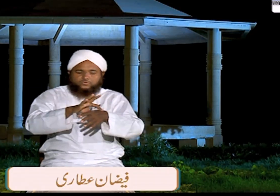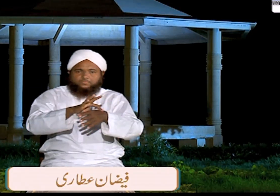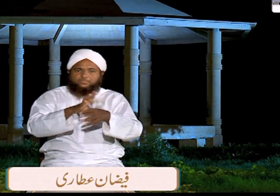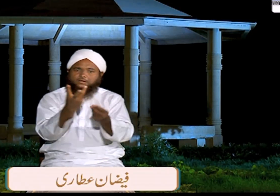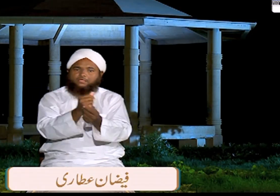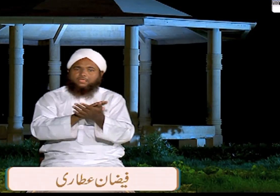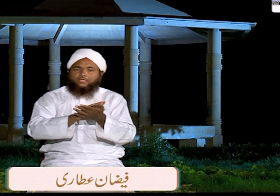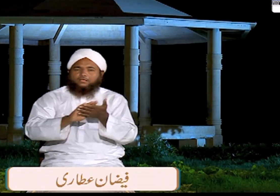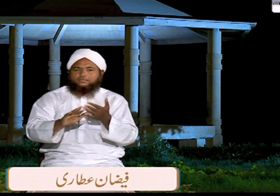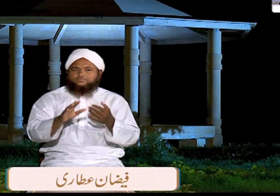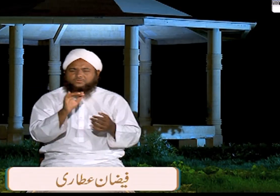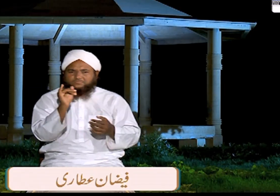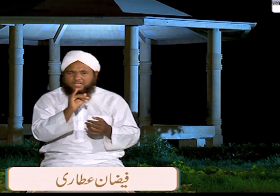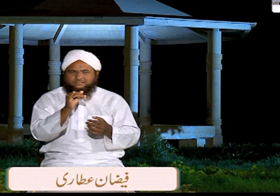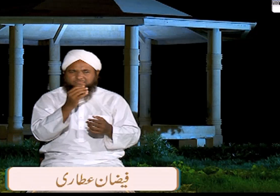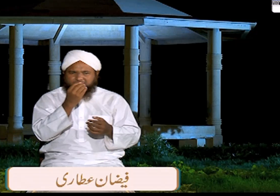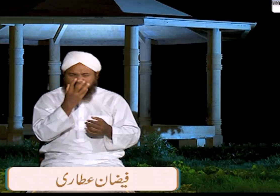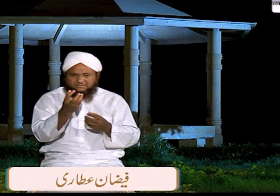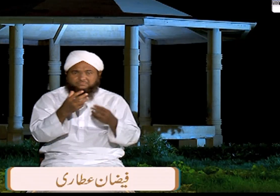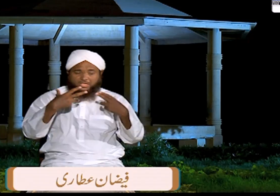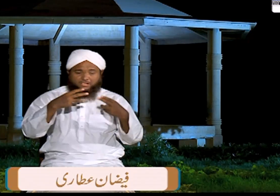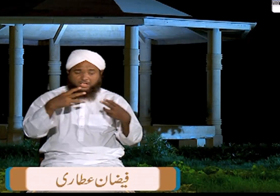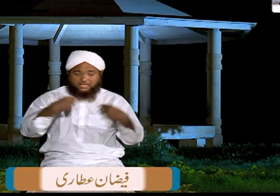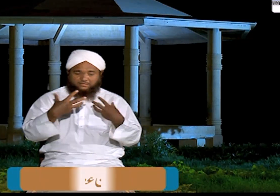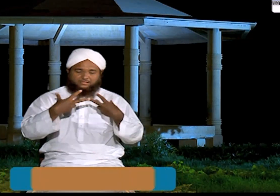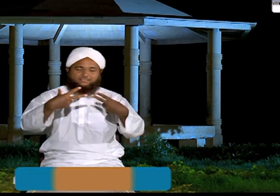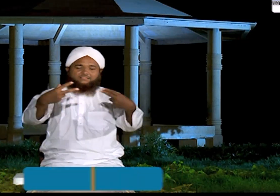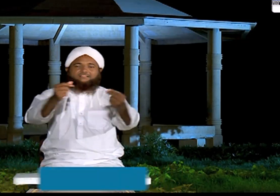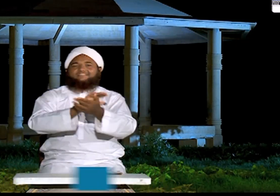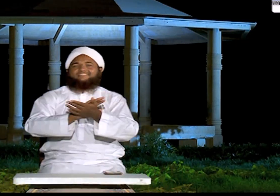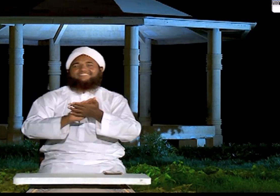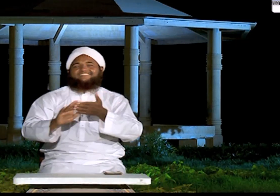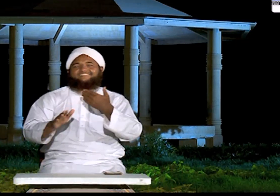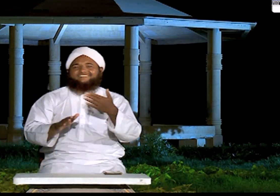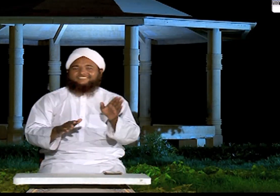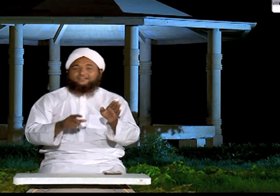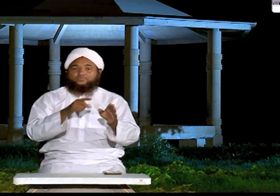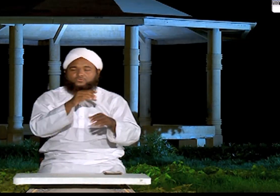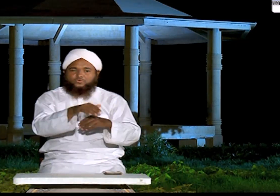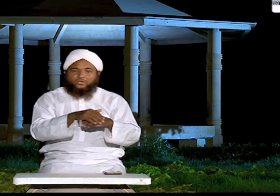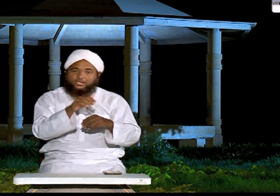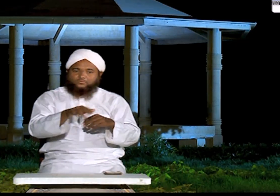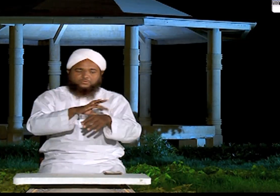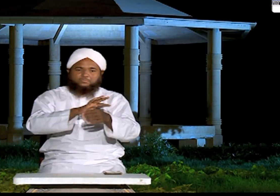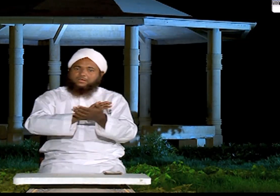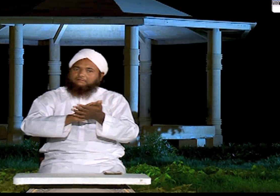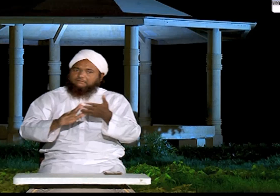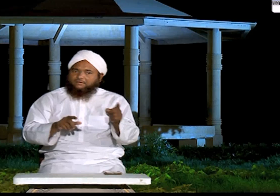دین ابراہیمی پر قائم ہو گیا پھر اس نے قابے کی تعظیم کے لیے سات غلاف بھی تیار کروائے